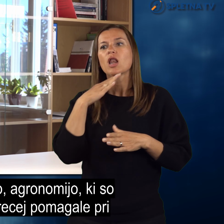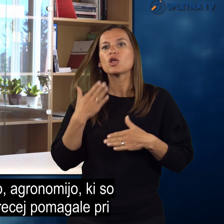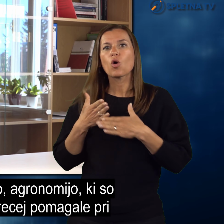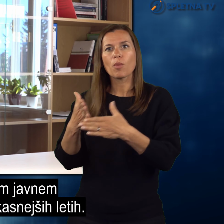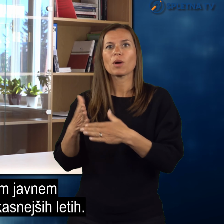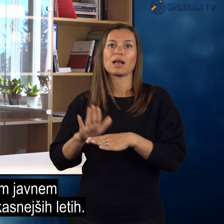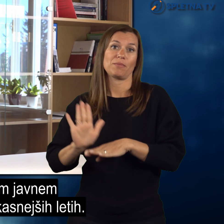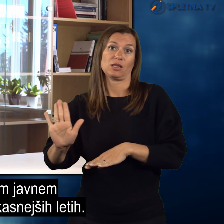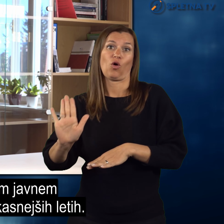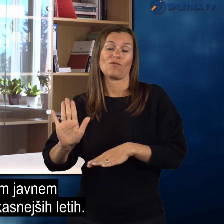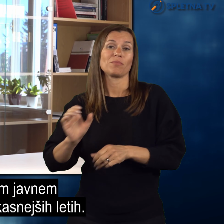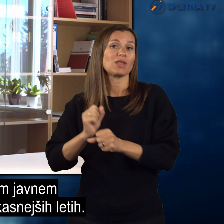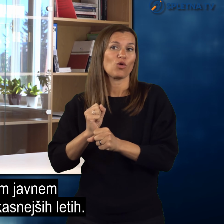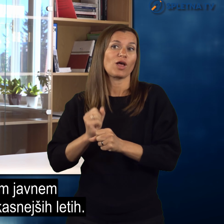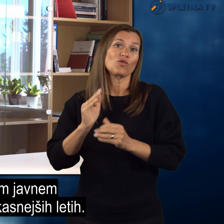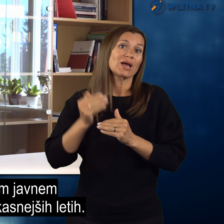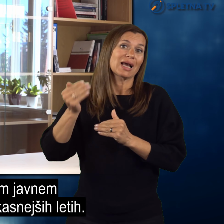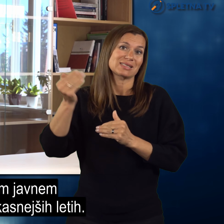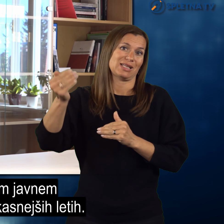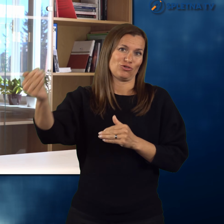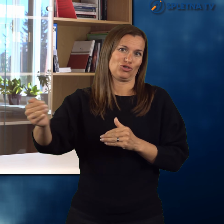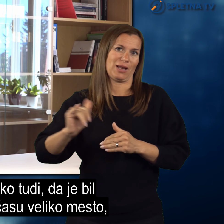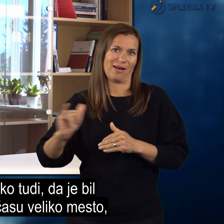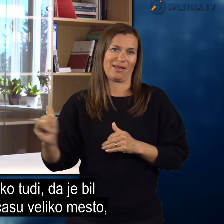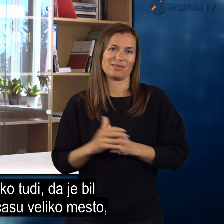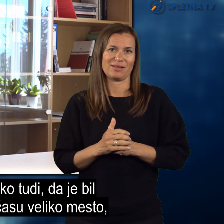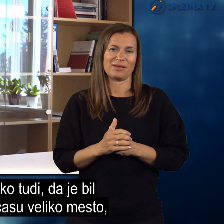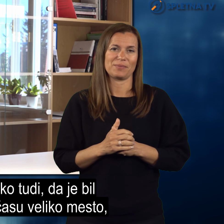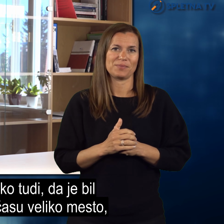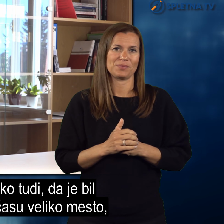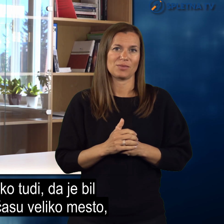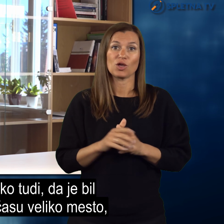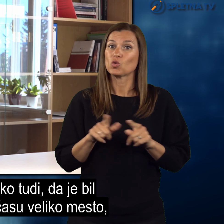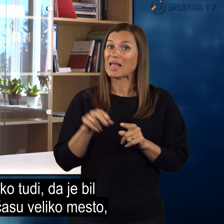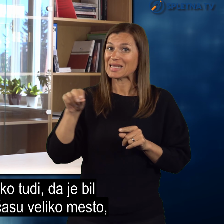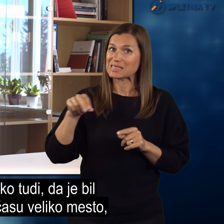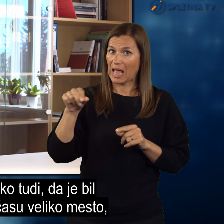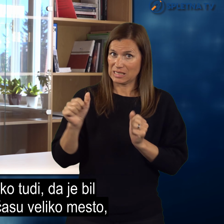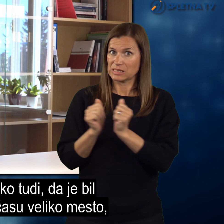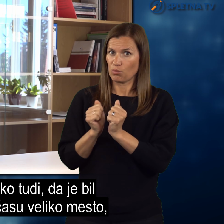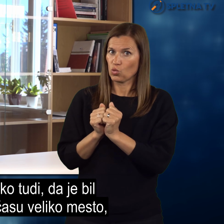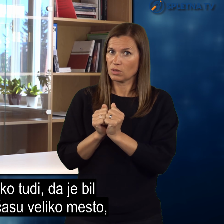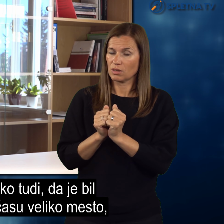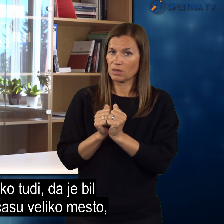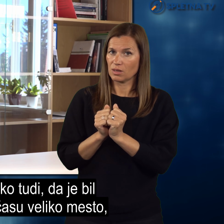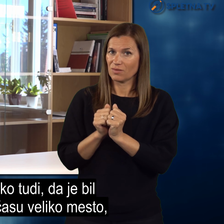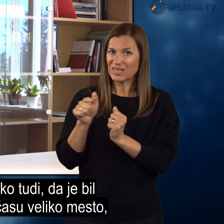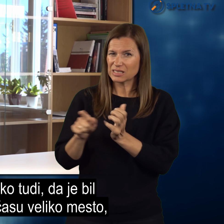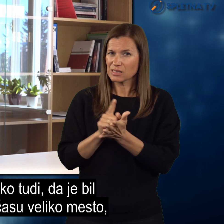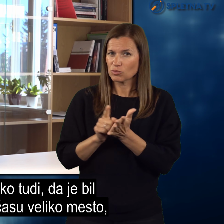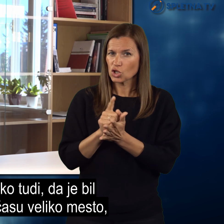pomagale pri njegovem javnem delovanju v kasnejših letih. Poudarimo lahko tudi, da je Salzburg bil v tem